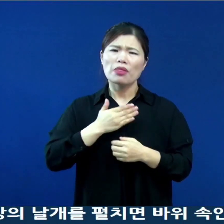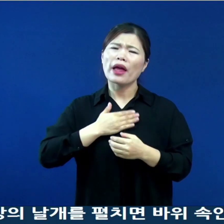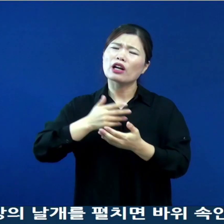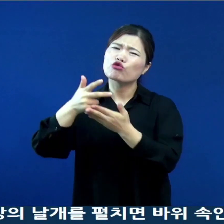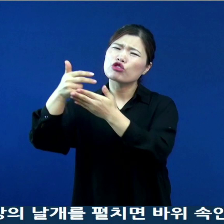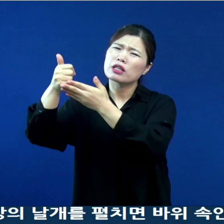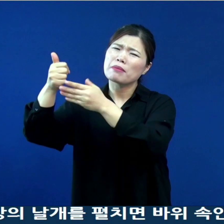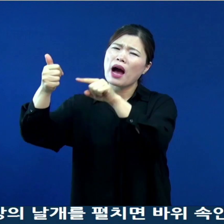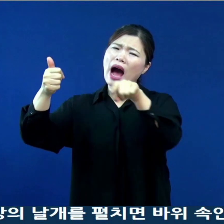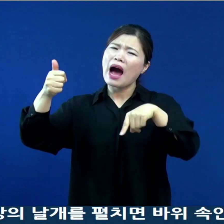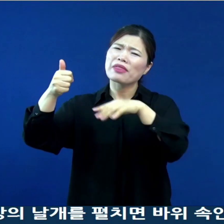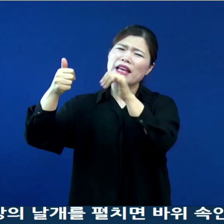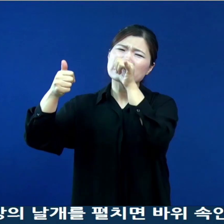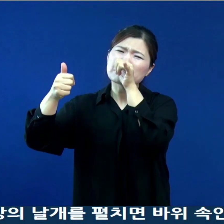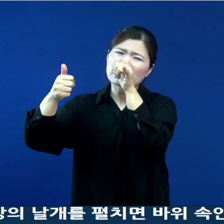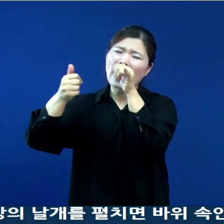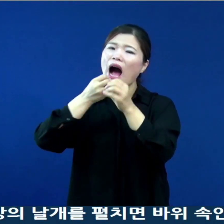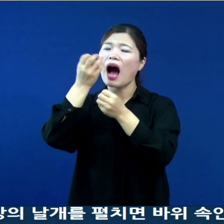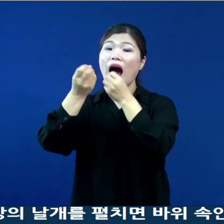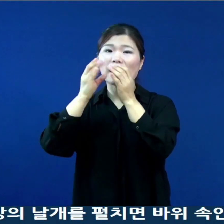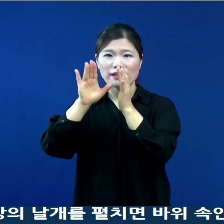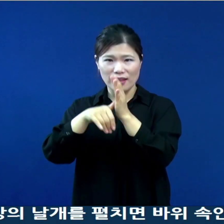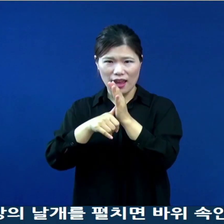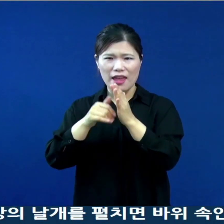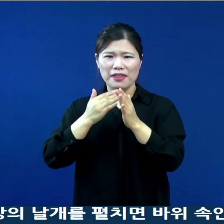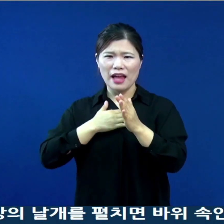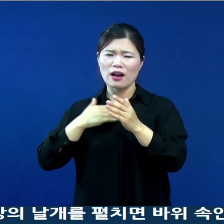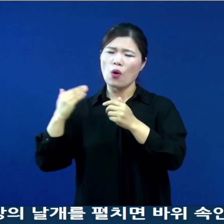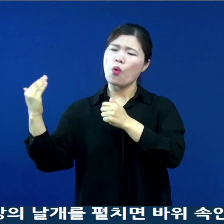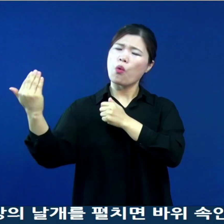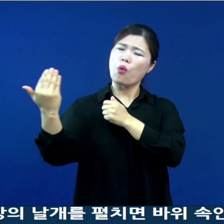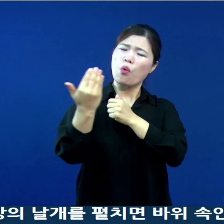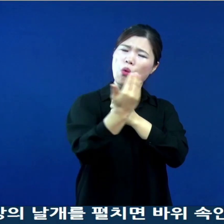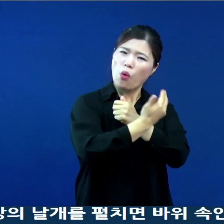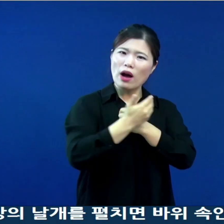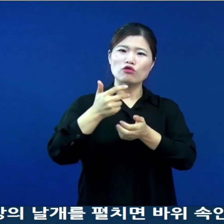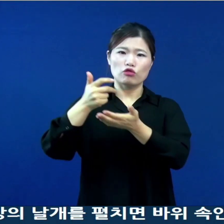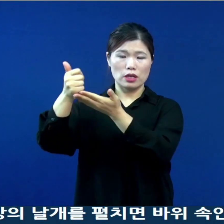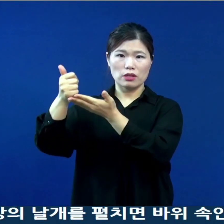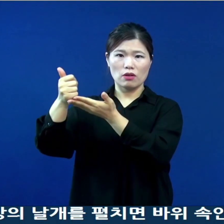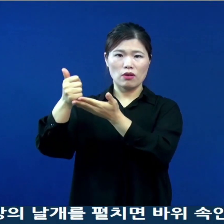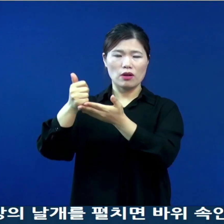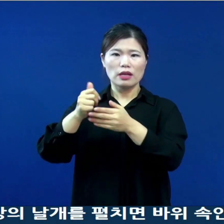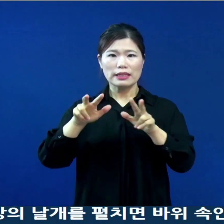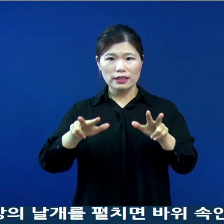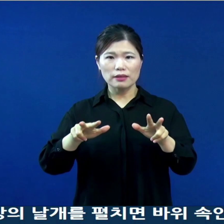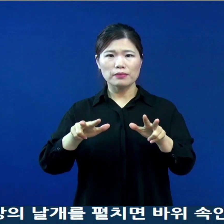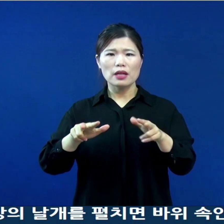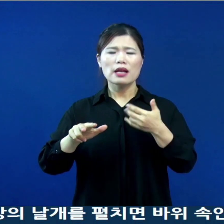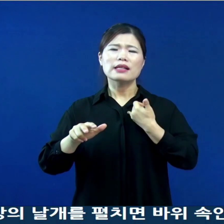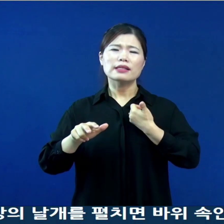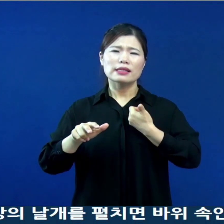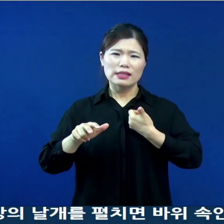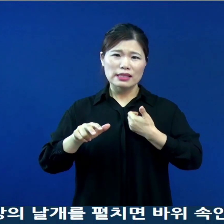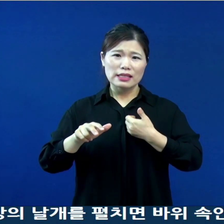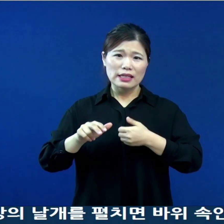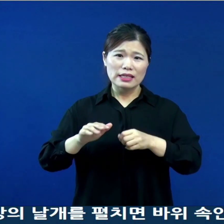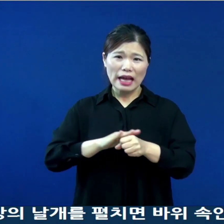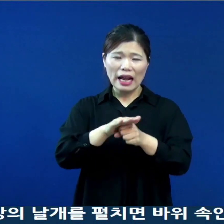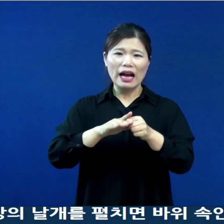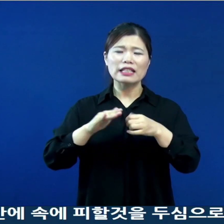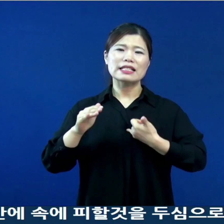나를 둘러싸고 있는 그 예수님께서 이 시대에 우리 사랑하는 자녀들에게 얼마나 분명한